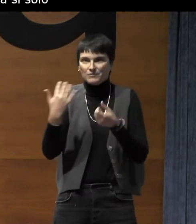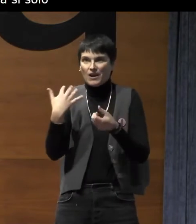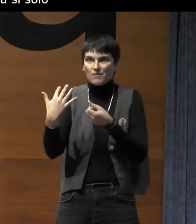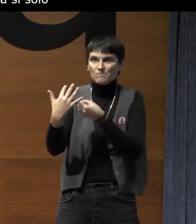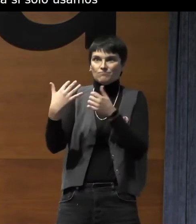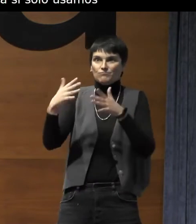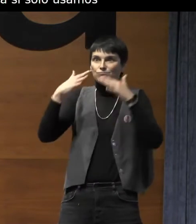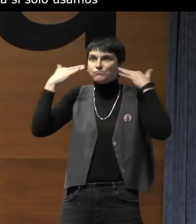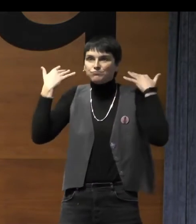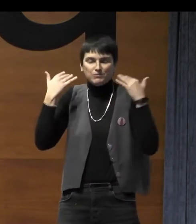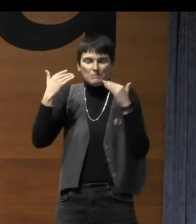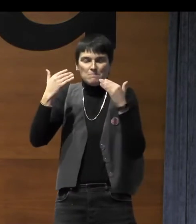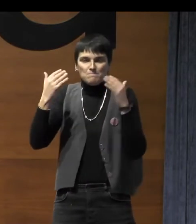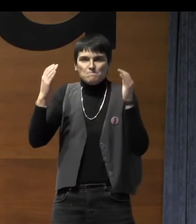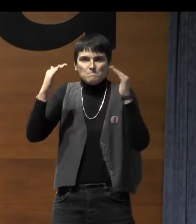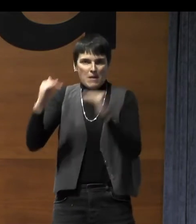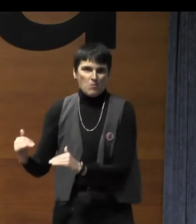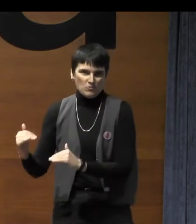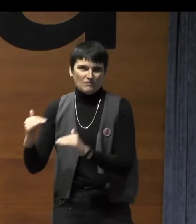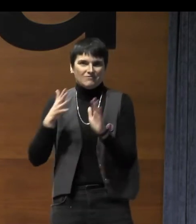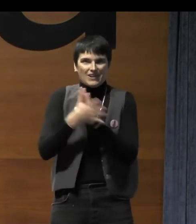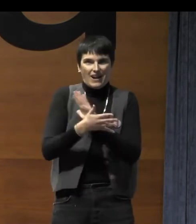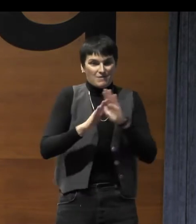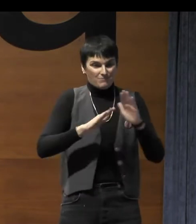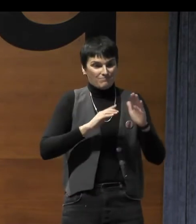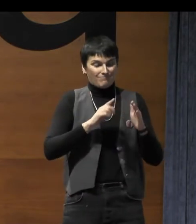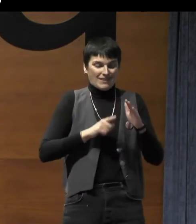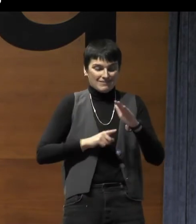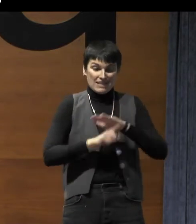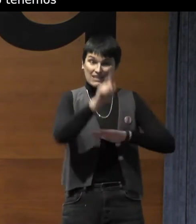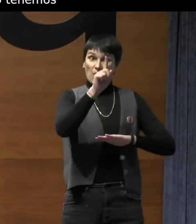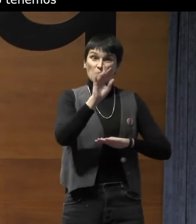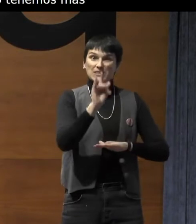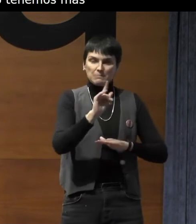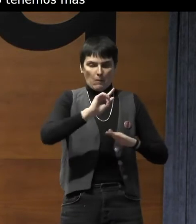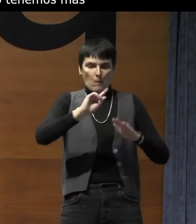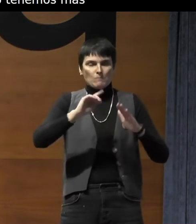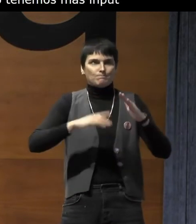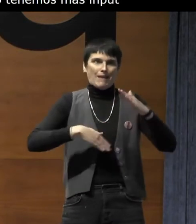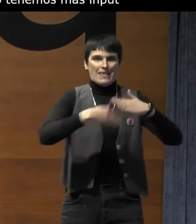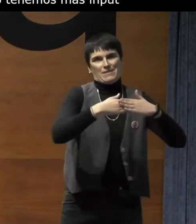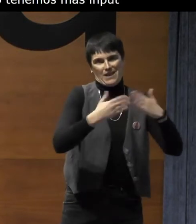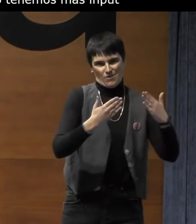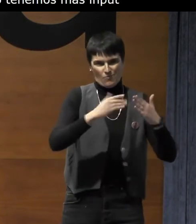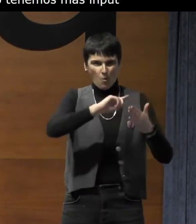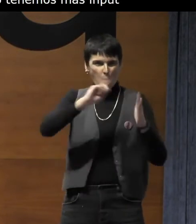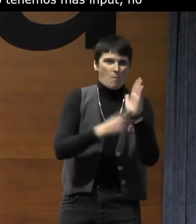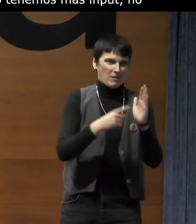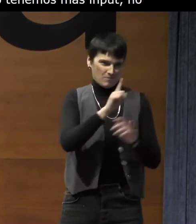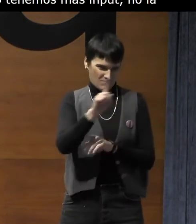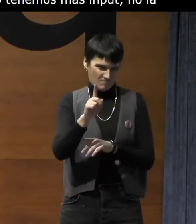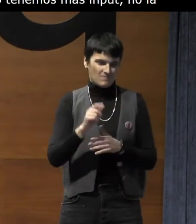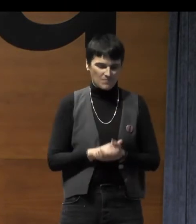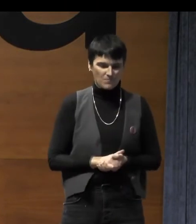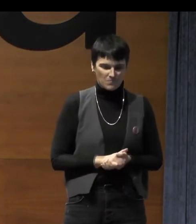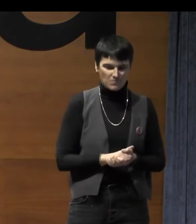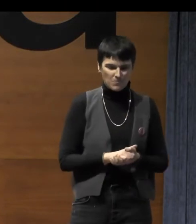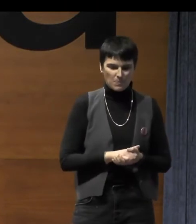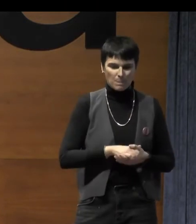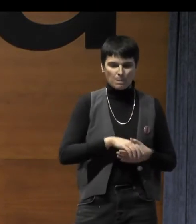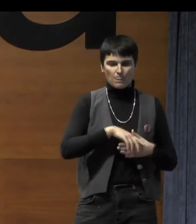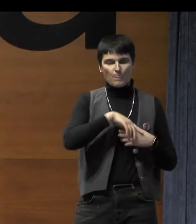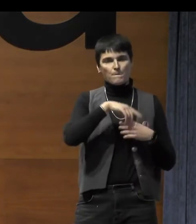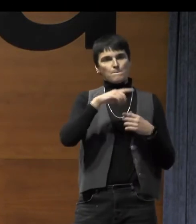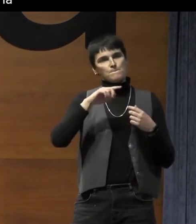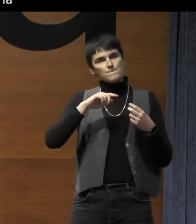tenemos más input, no la encontramos en otros ámbitos de la vida pública o privada, ese desarrollo